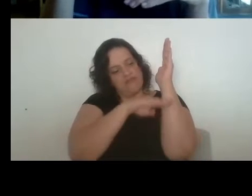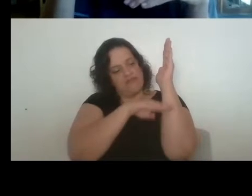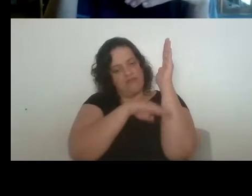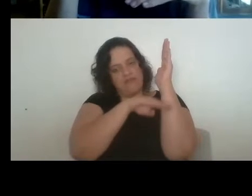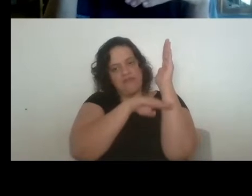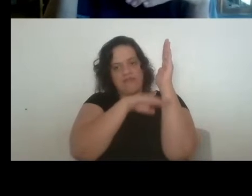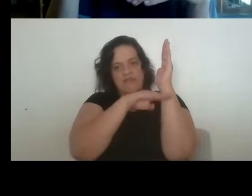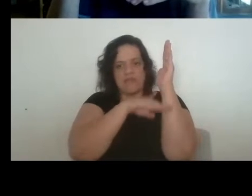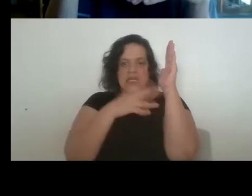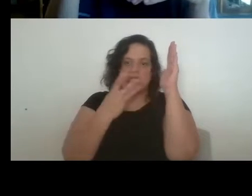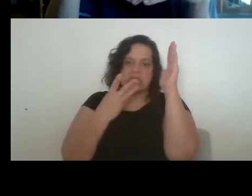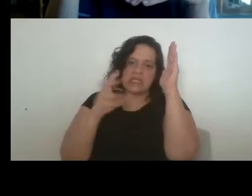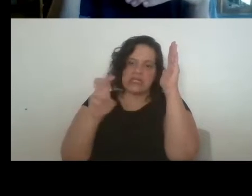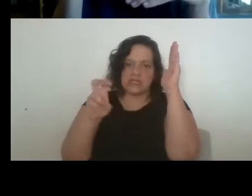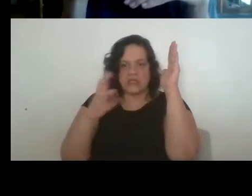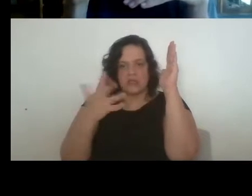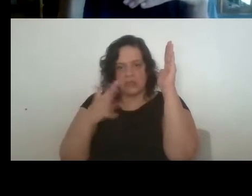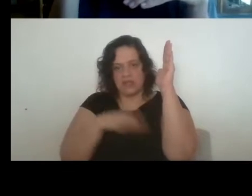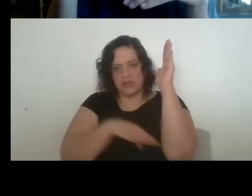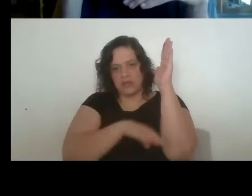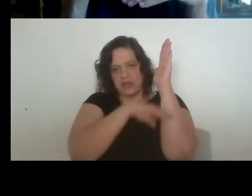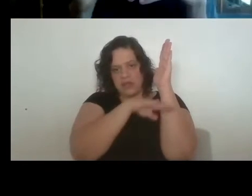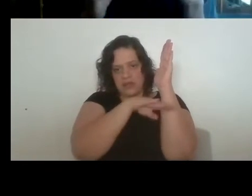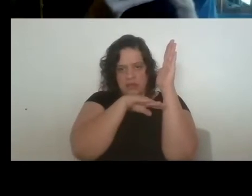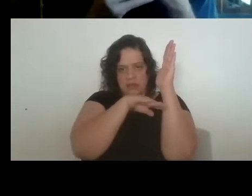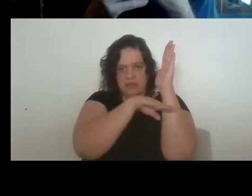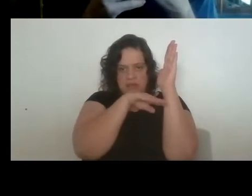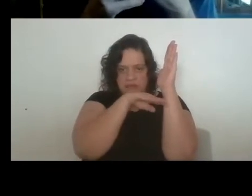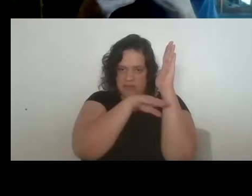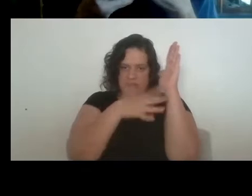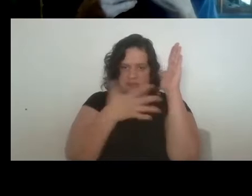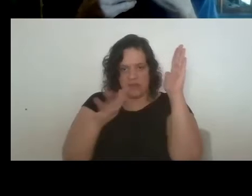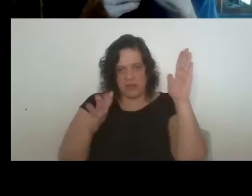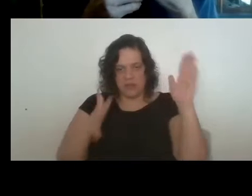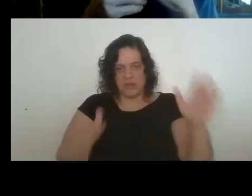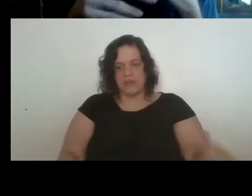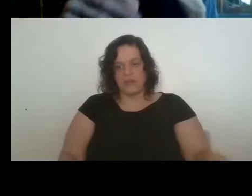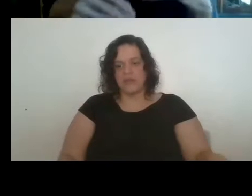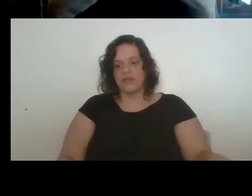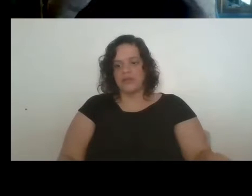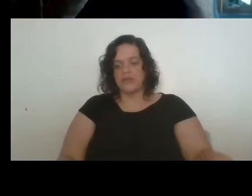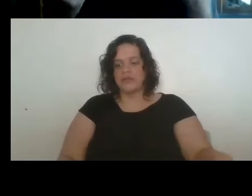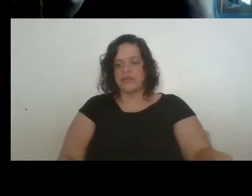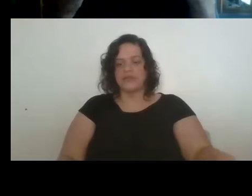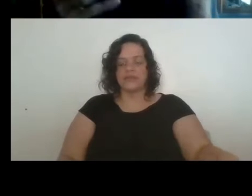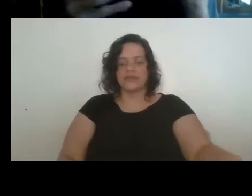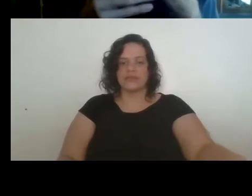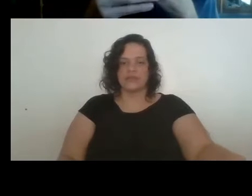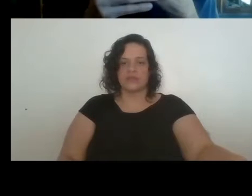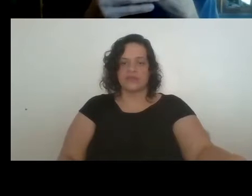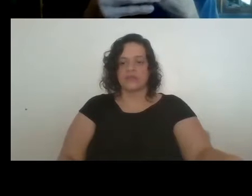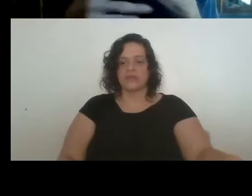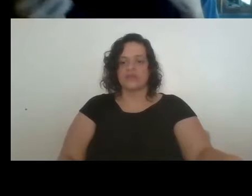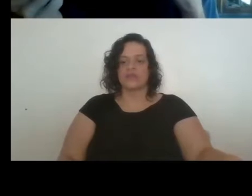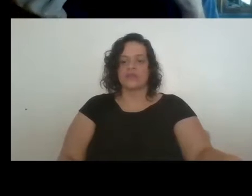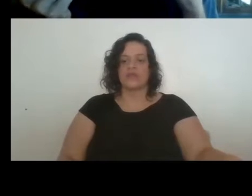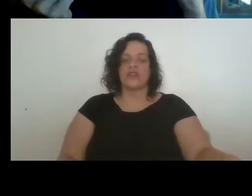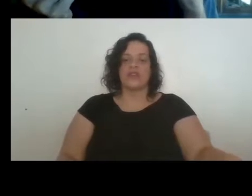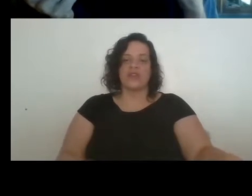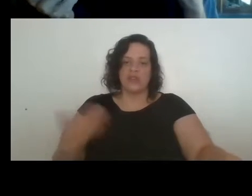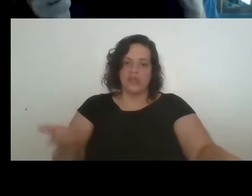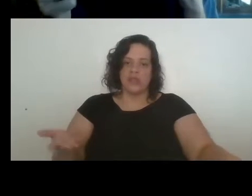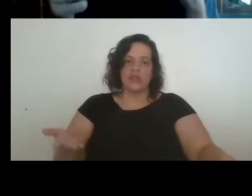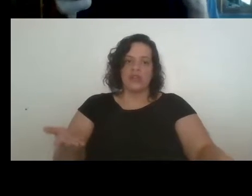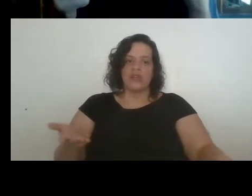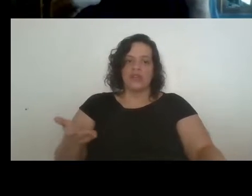possível dessa profundidade entre 35 e 34, por aí, tá bom? Então, aí a gente vai cronometrar